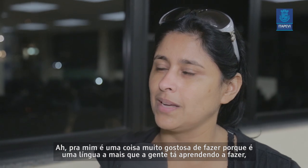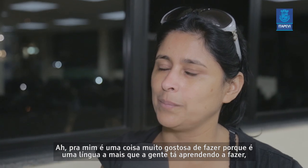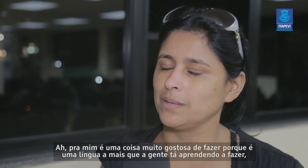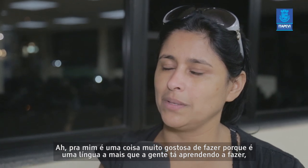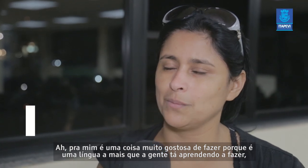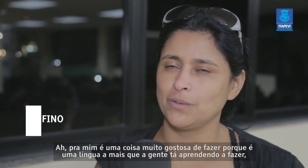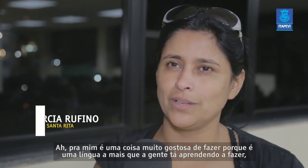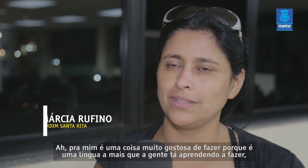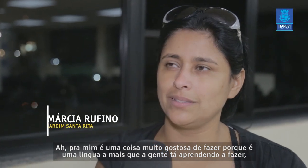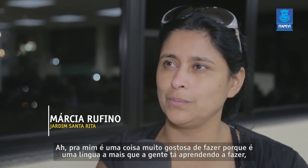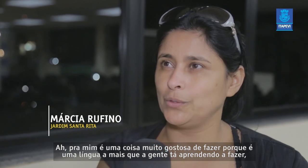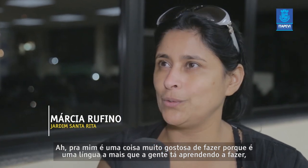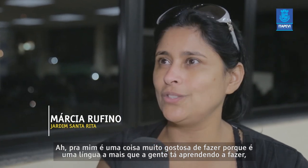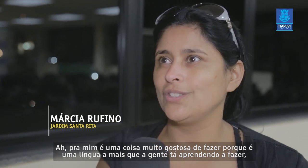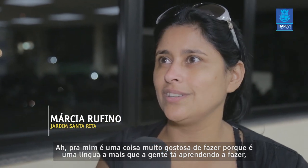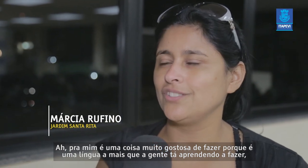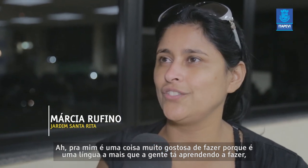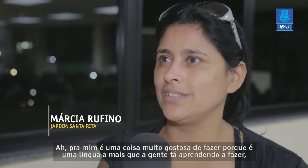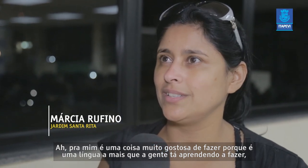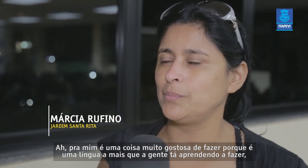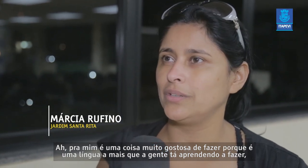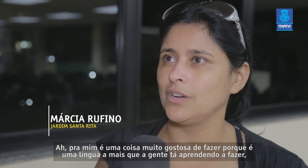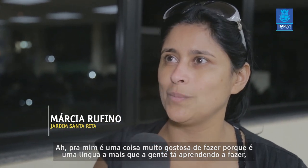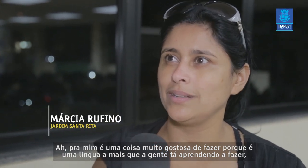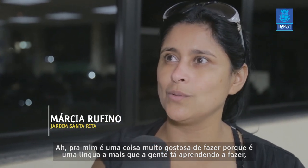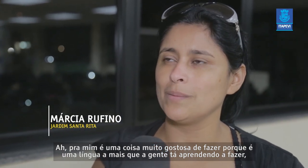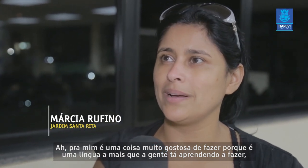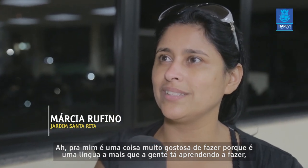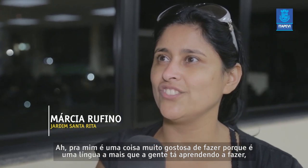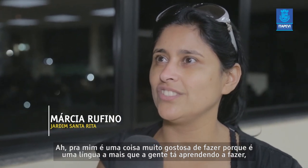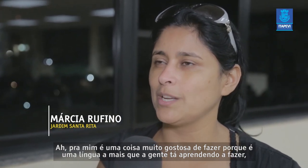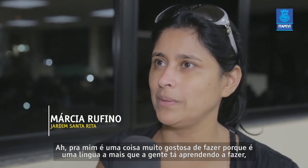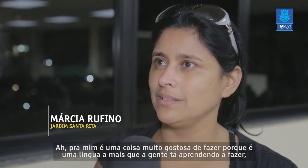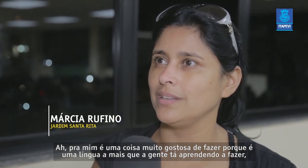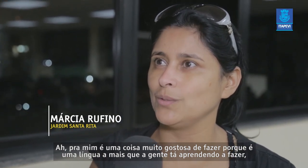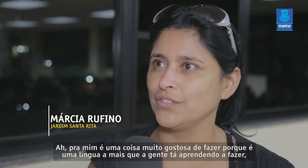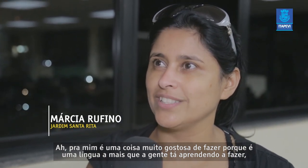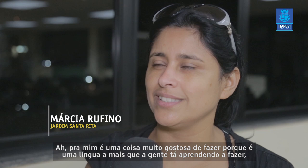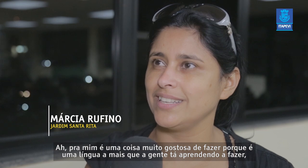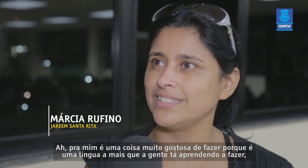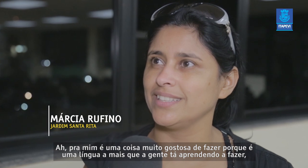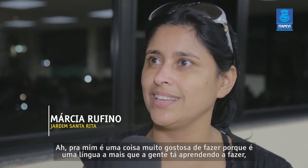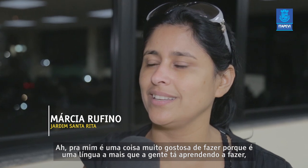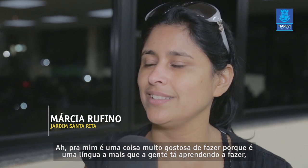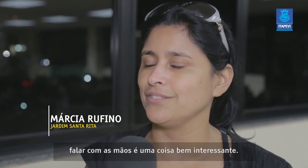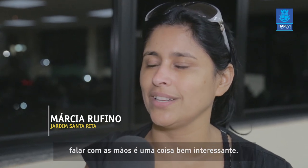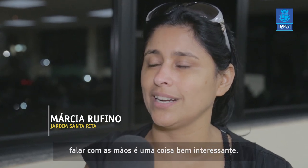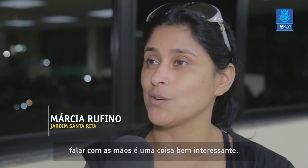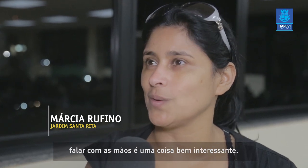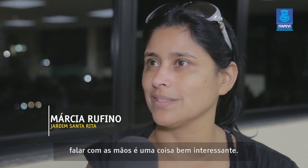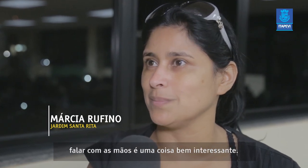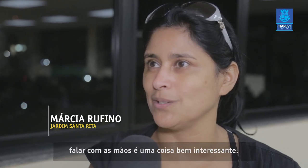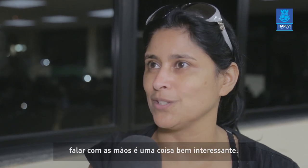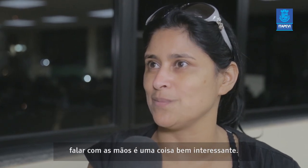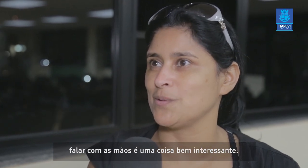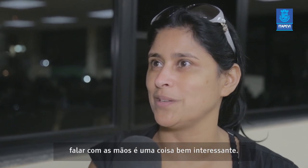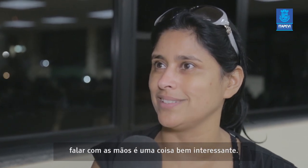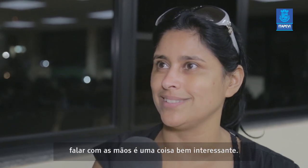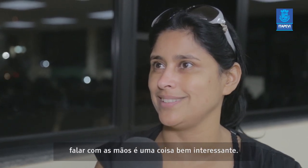Ah, para mim é uma coisa assim muito gostosa de fazer, porque é uma língua a mais que a gente está aprendendo a fazer, né? Falar com as mãos é uma coisa assim